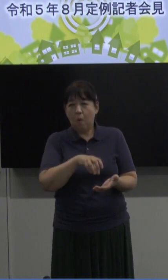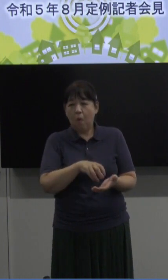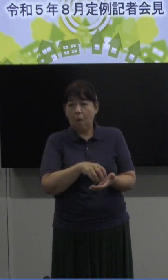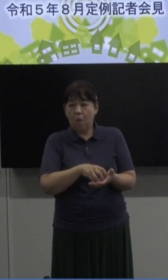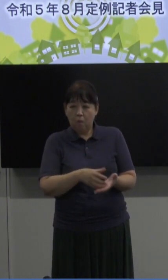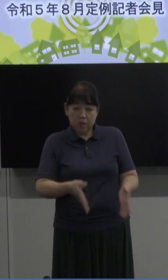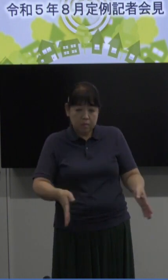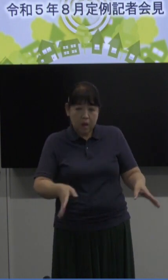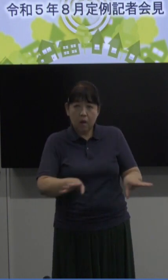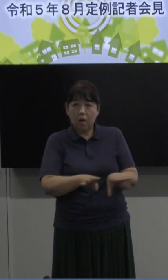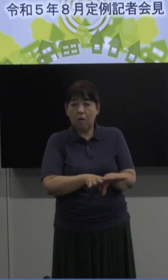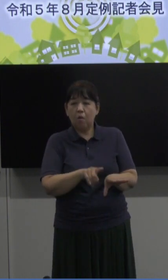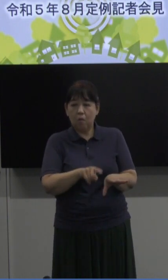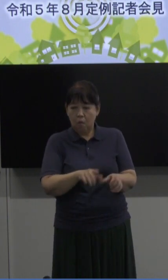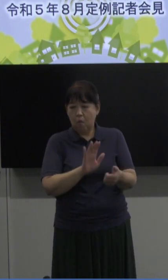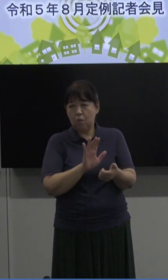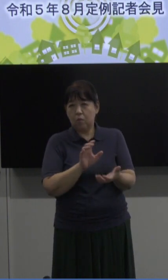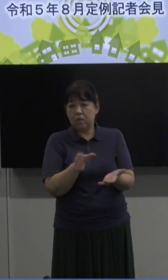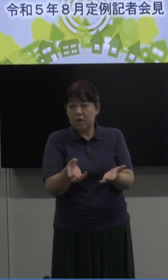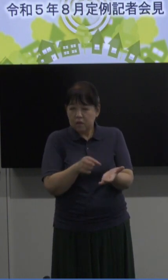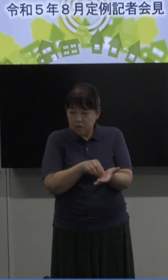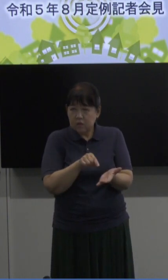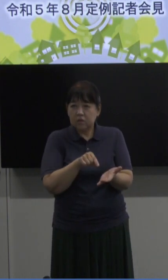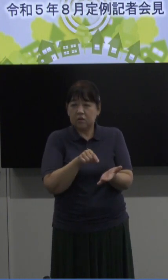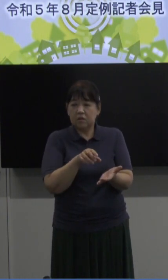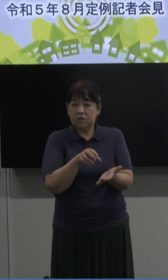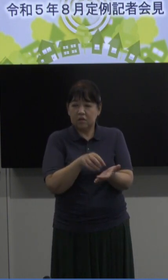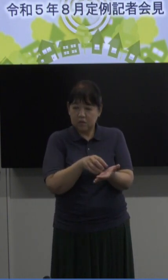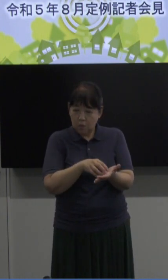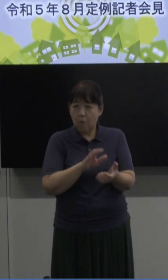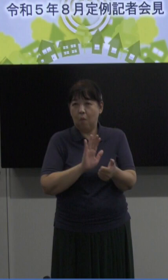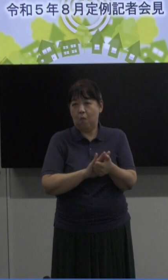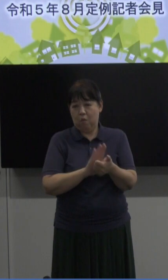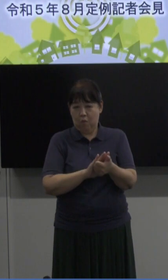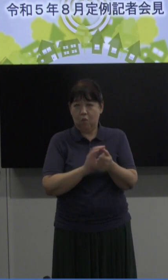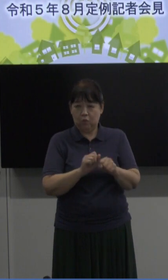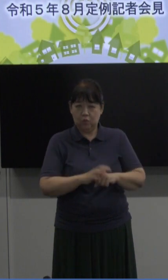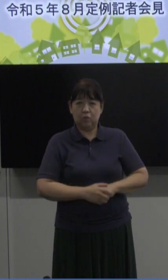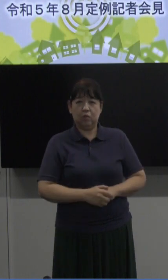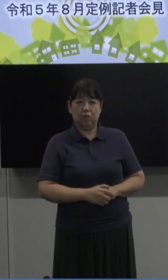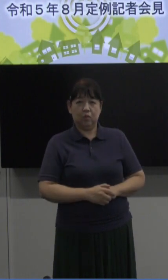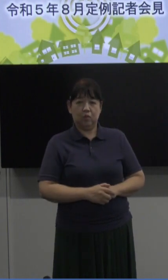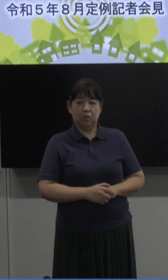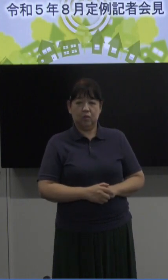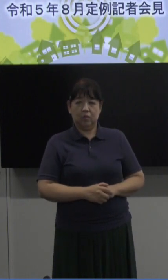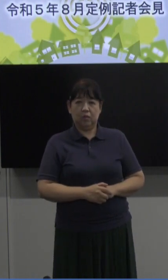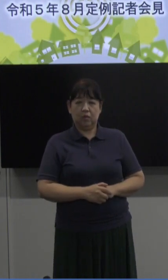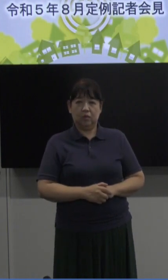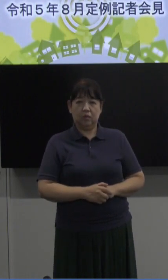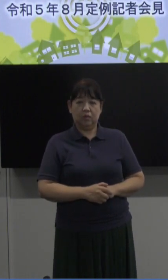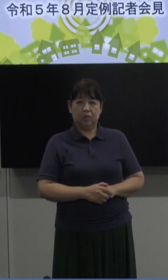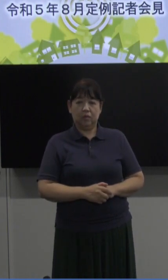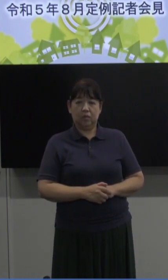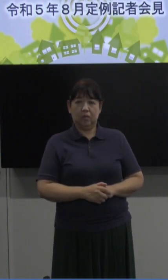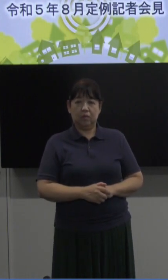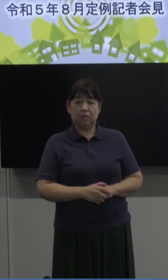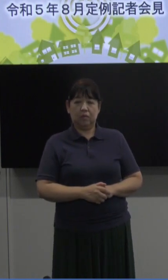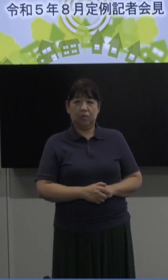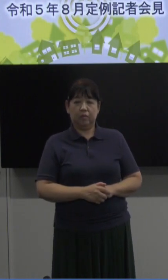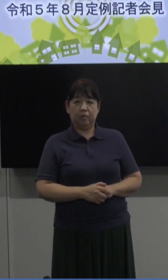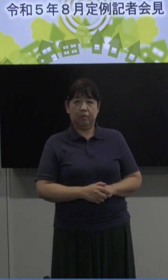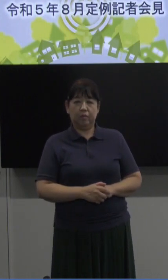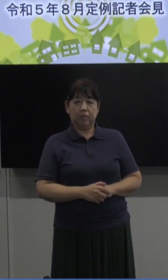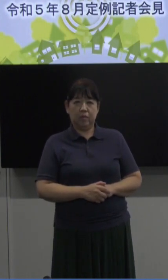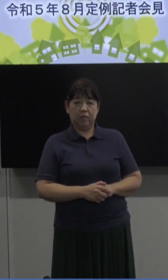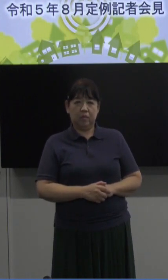でですね、ここにありますように、限度額にそれぞれですね、利用定員によりまして限度額が5